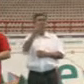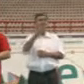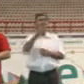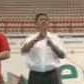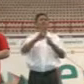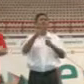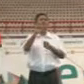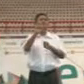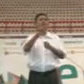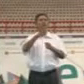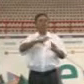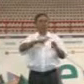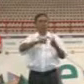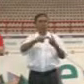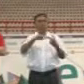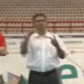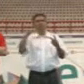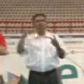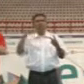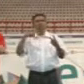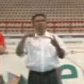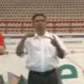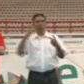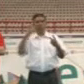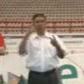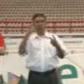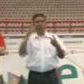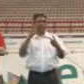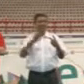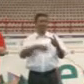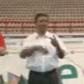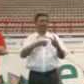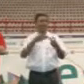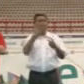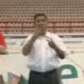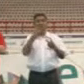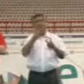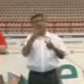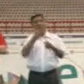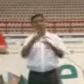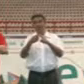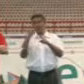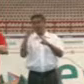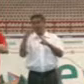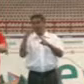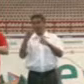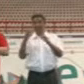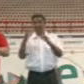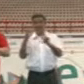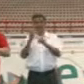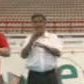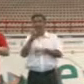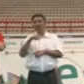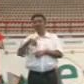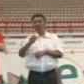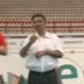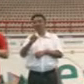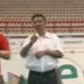e Espanha? Portugal. Portugal que produz açúcar. Porque a Espanha não achou açúcar aqui não, ela achou o